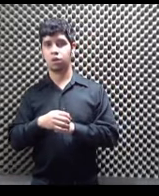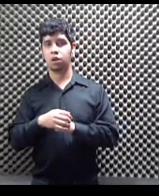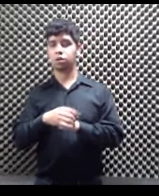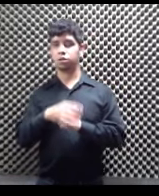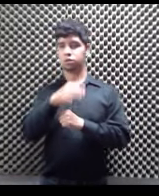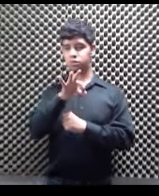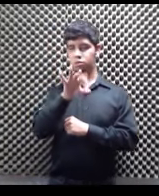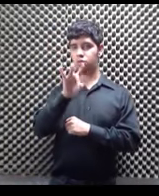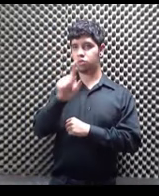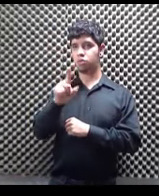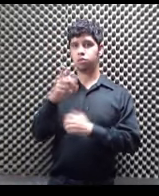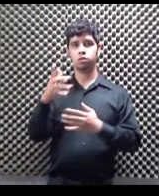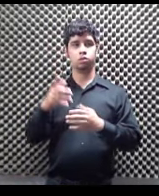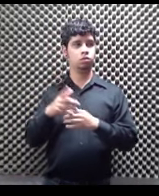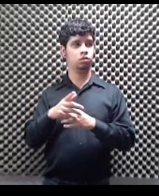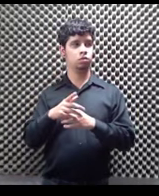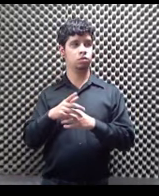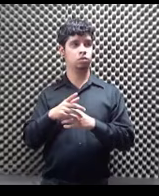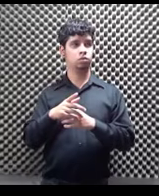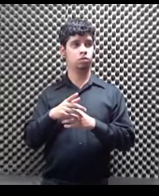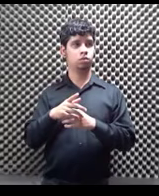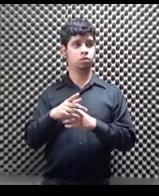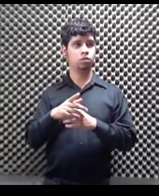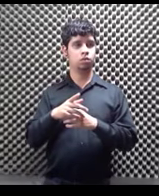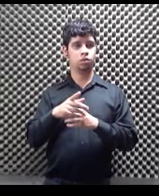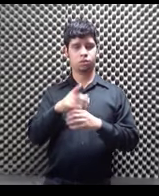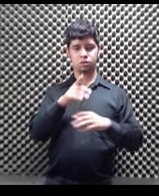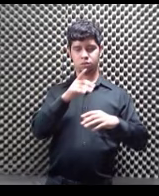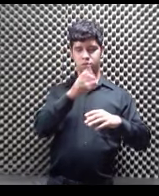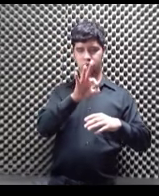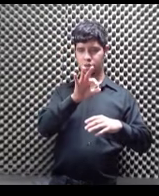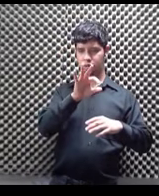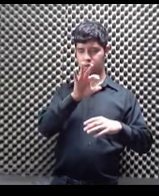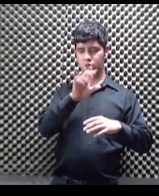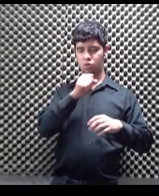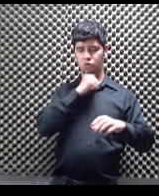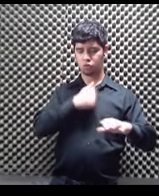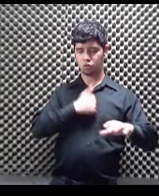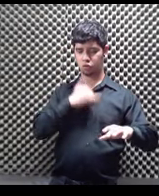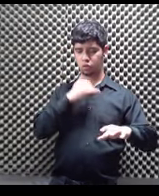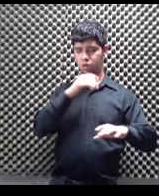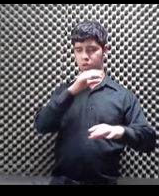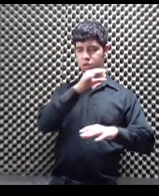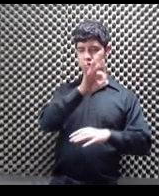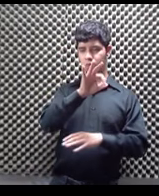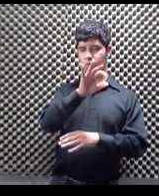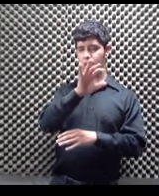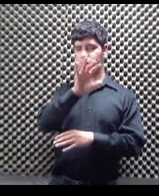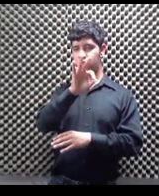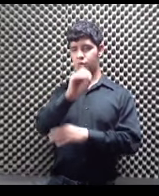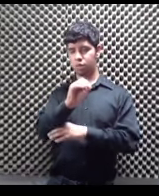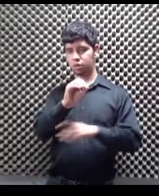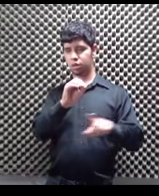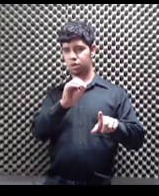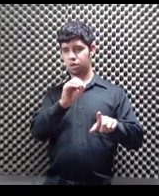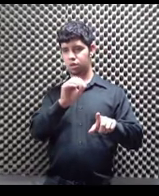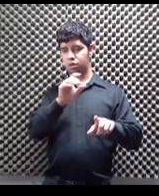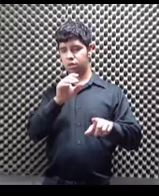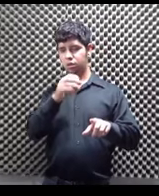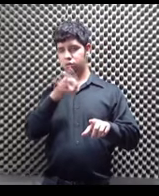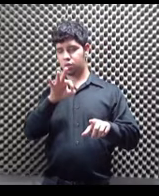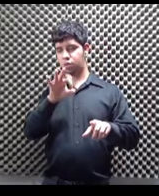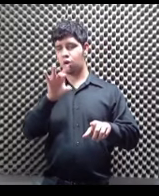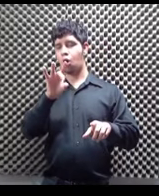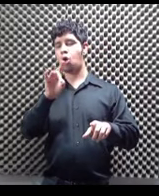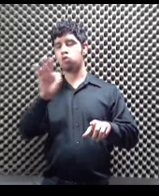89. Fue en el 89. En el 90. ¿90? En el 89, no, 89. Sí, porque fue cuando hicimos el primer festival, me